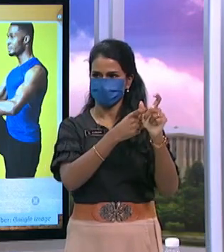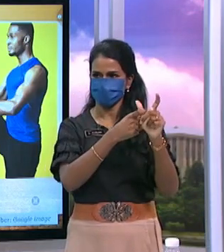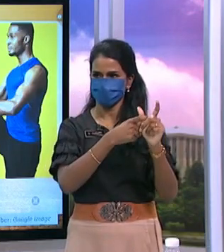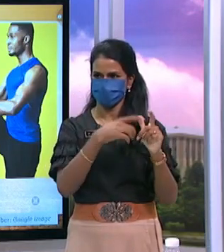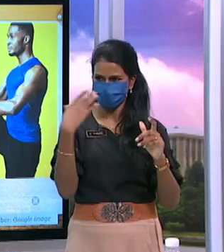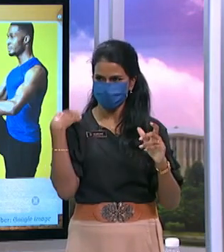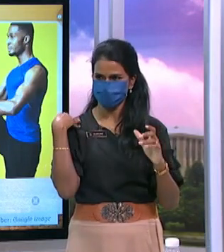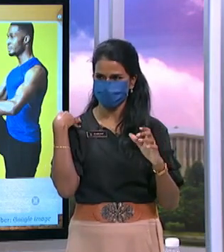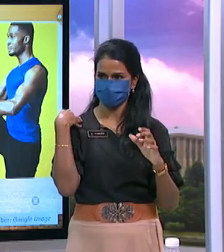larian, ada kan?